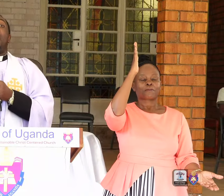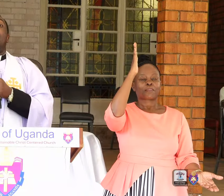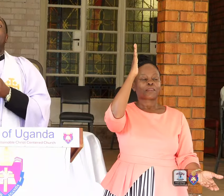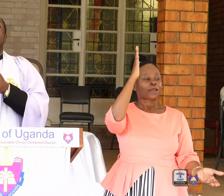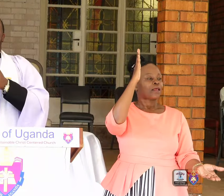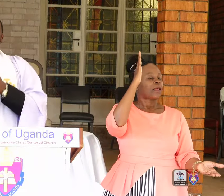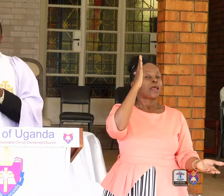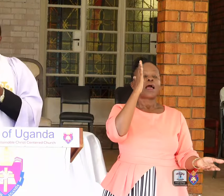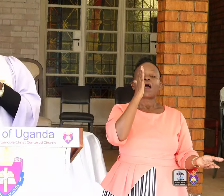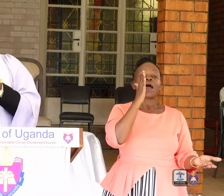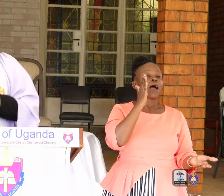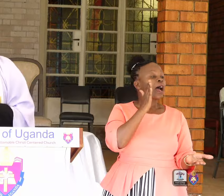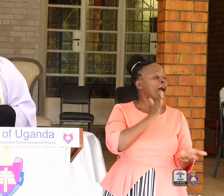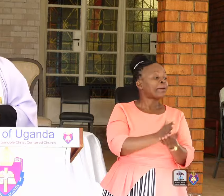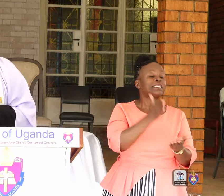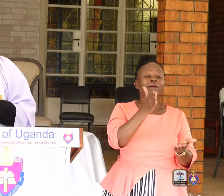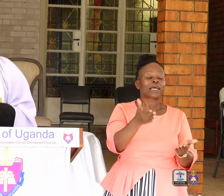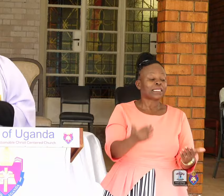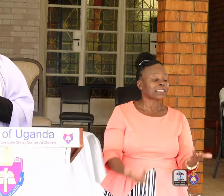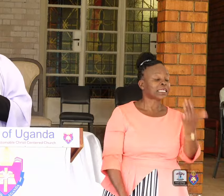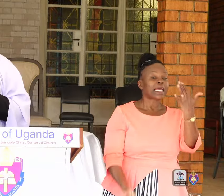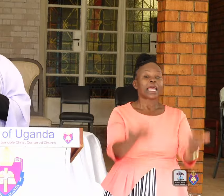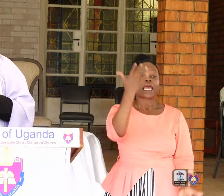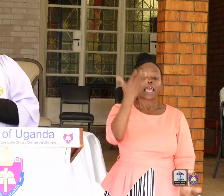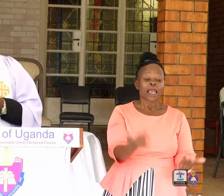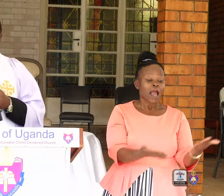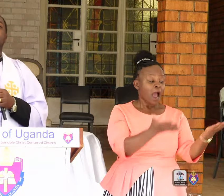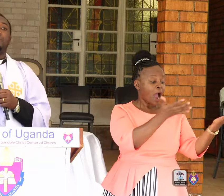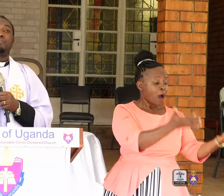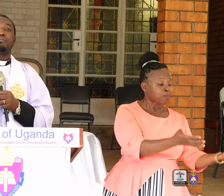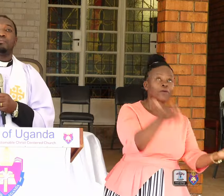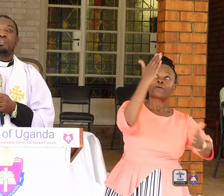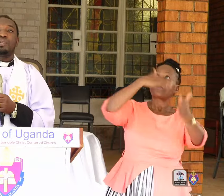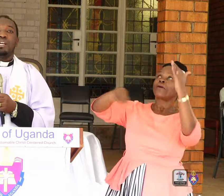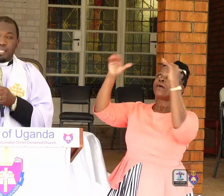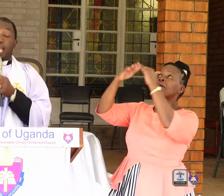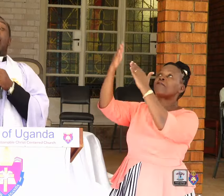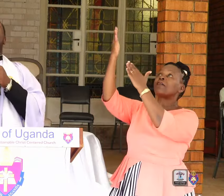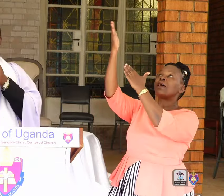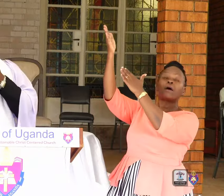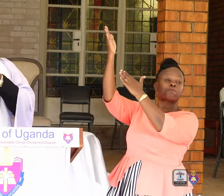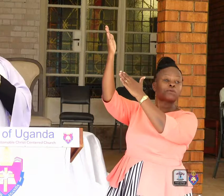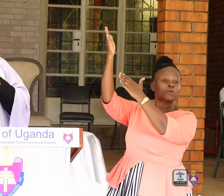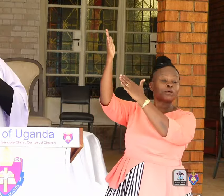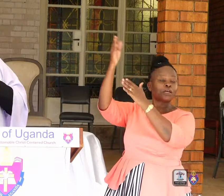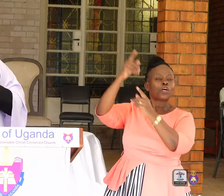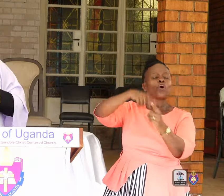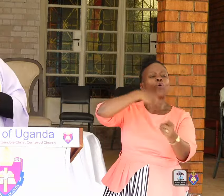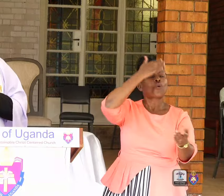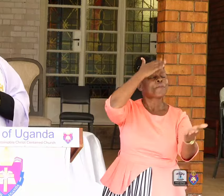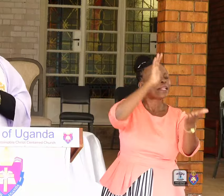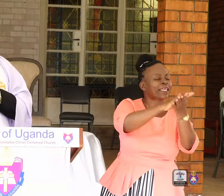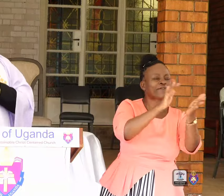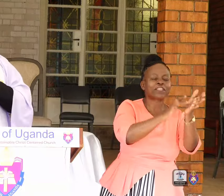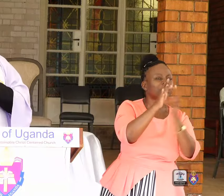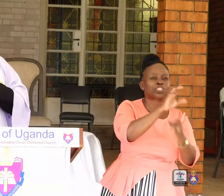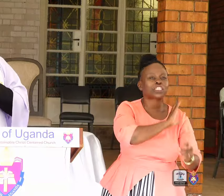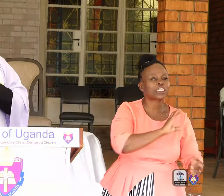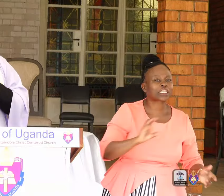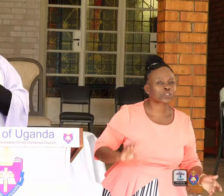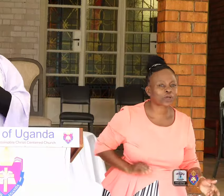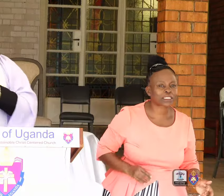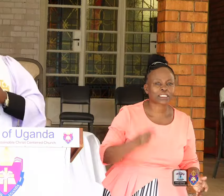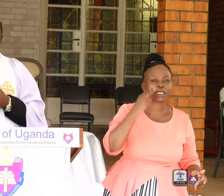Amazima gali nti geyeena gy'eri n'eggulu gy'eriri. Naye abo abakkiriza Yesu bajja